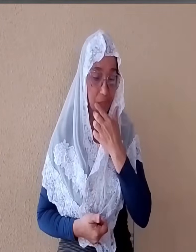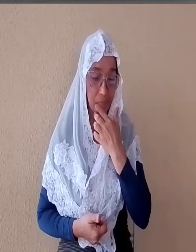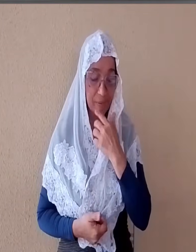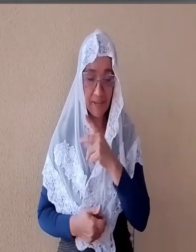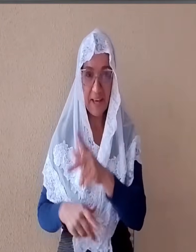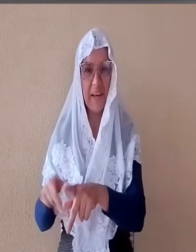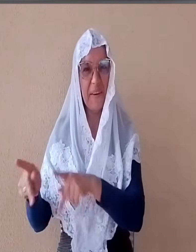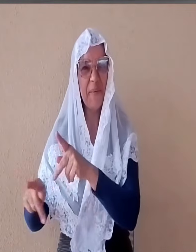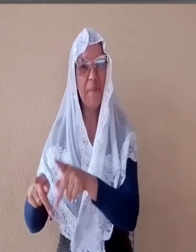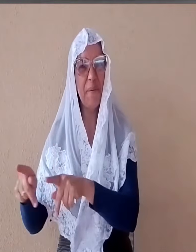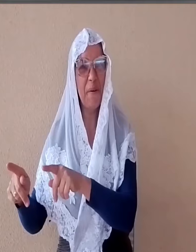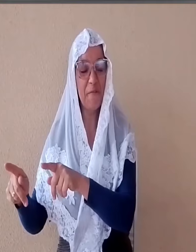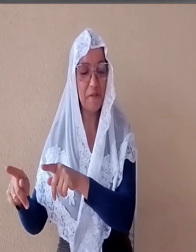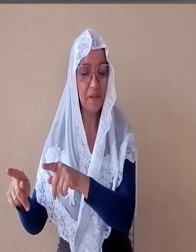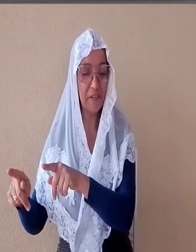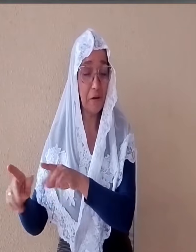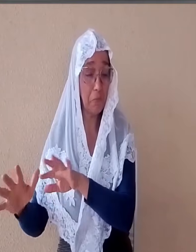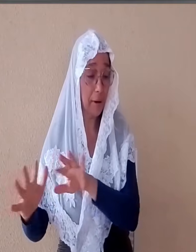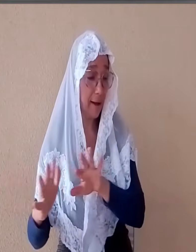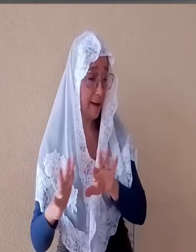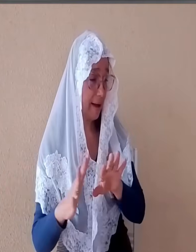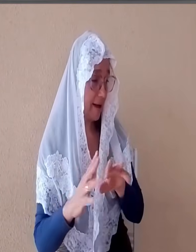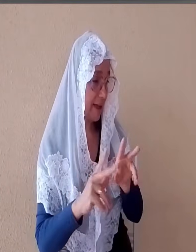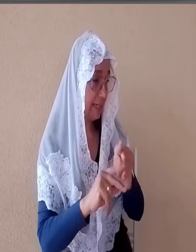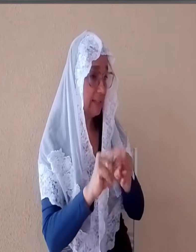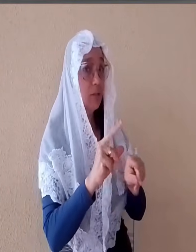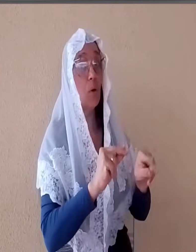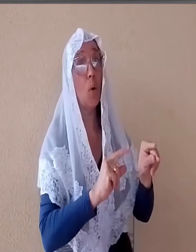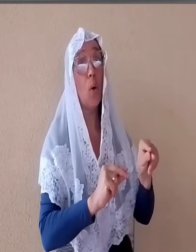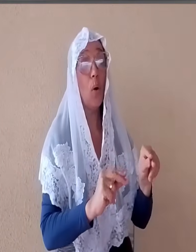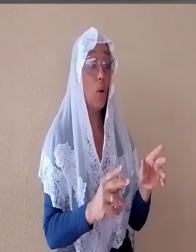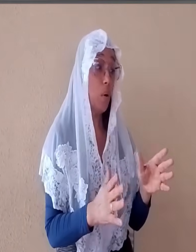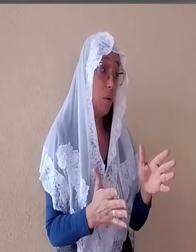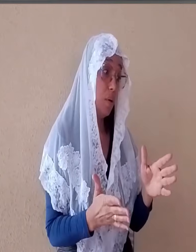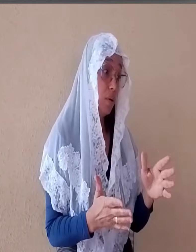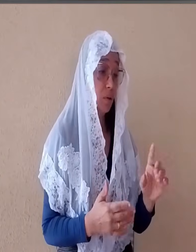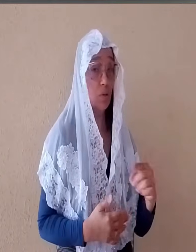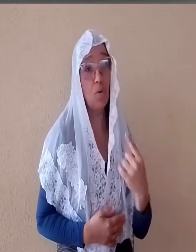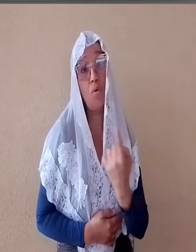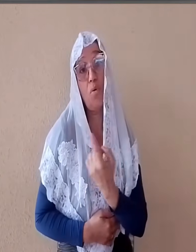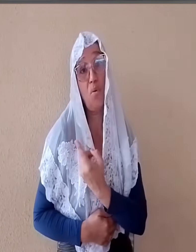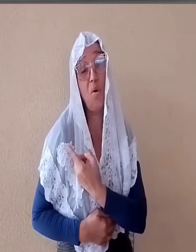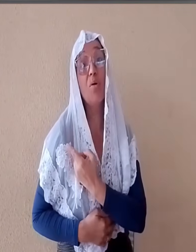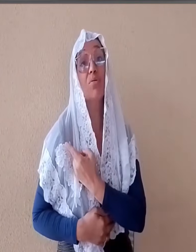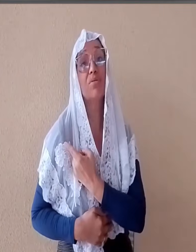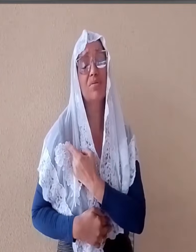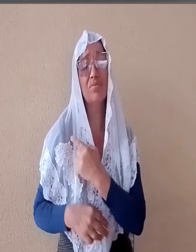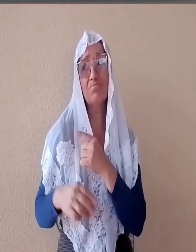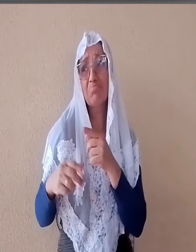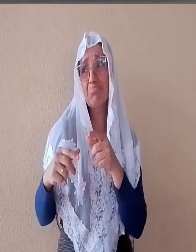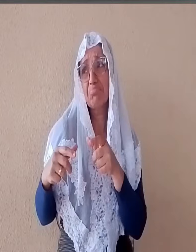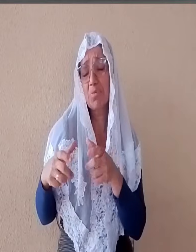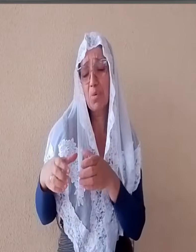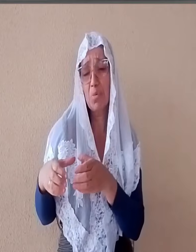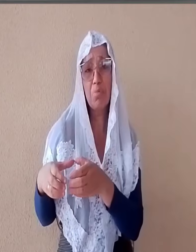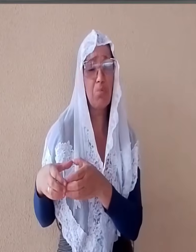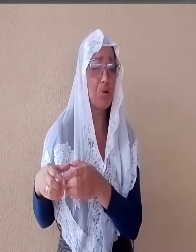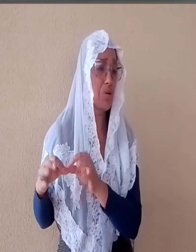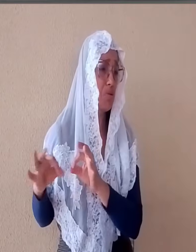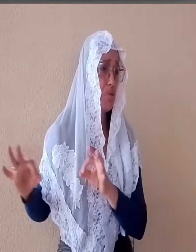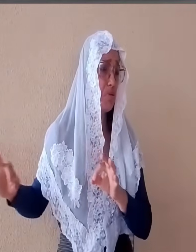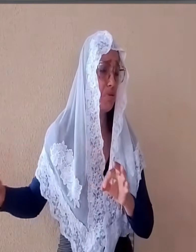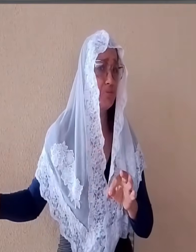Senhor. E tá aqui os nossos pão. Nós veio de tão longe, até embolorou. Bendito é o nome do Senhor. E mal